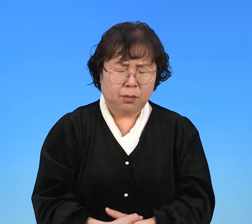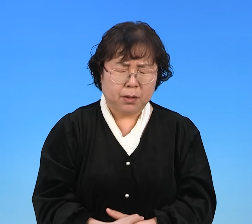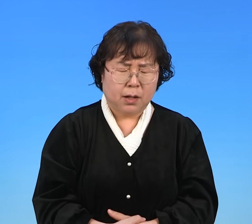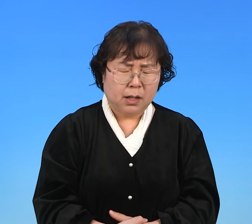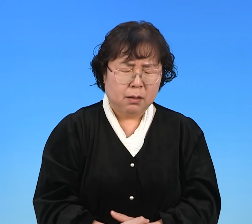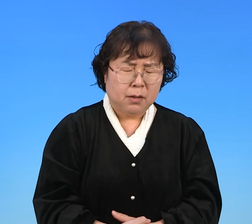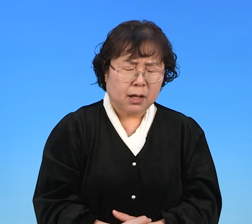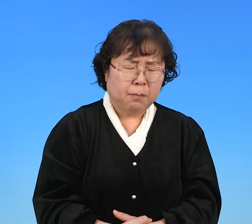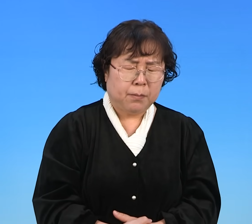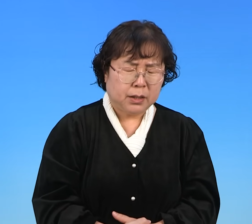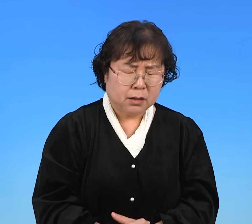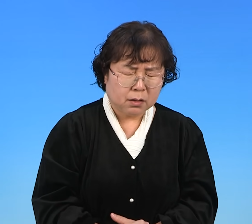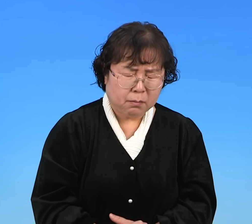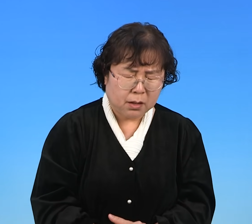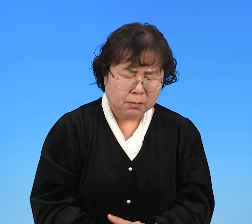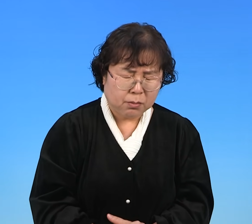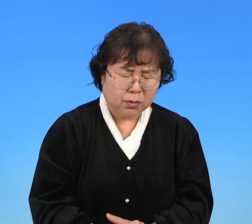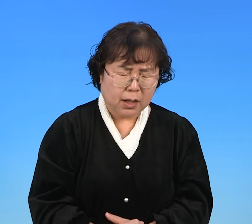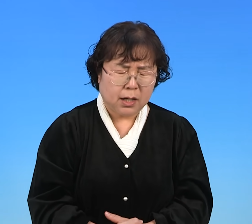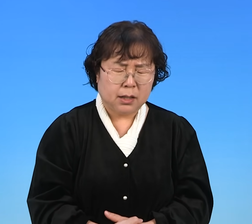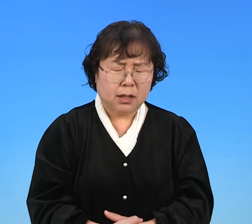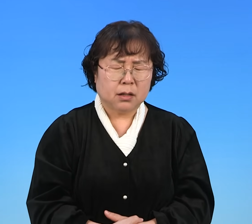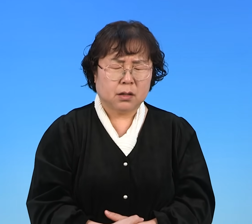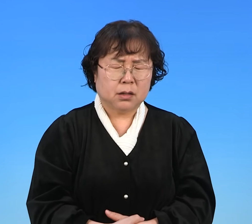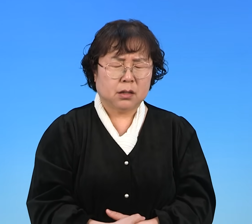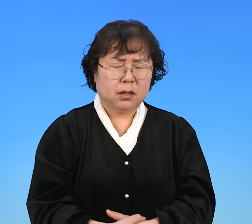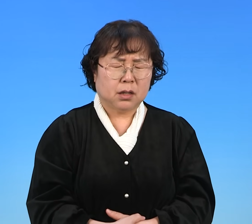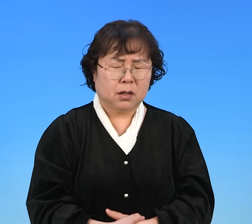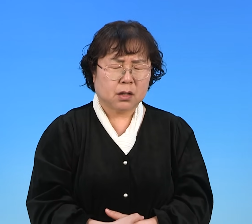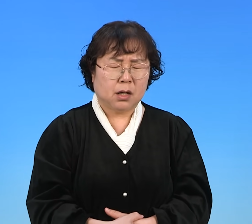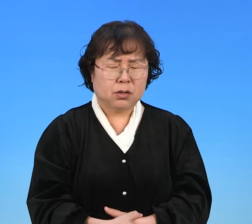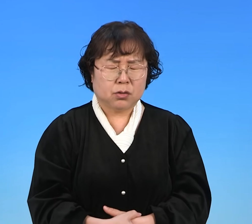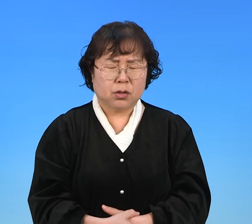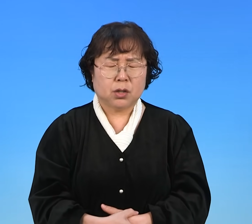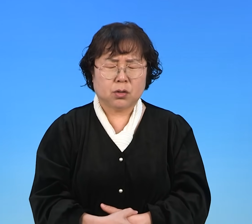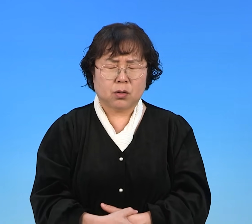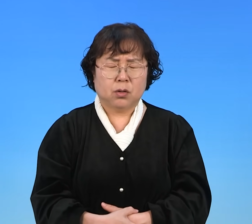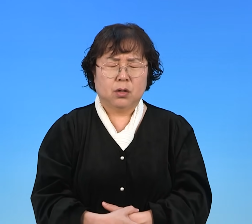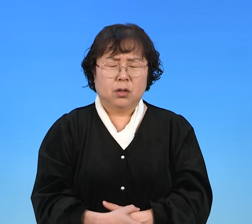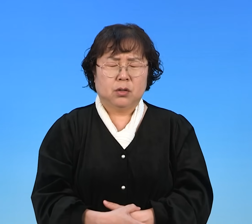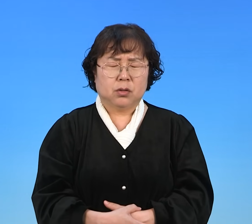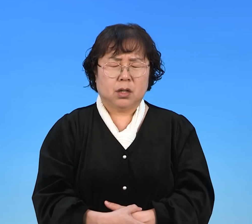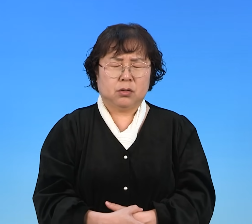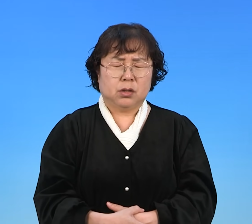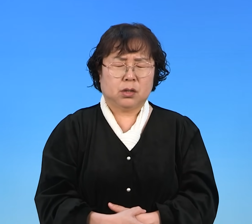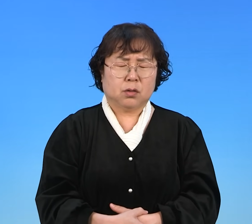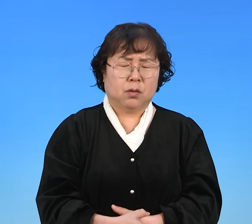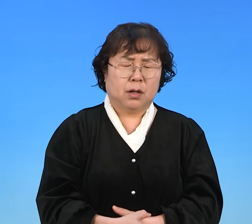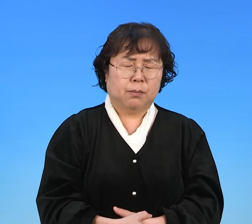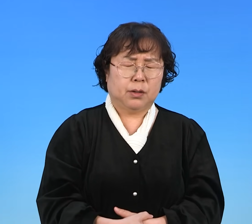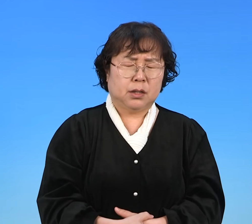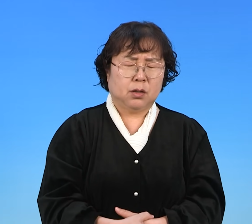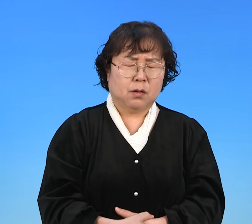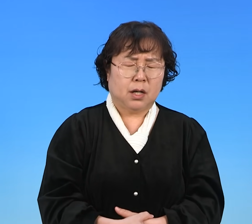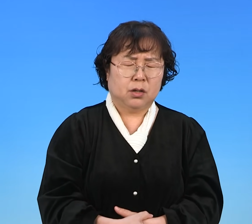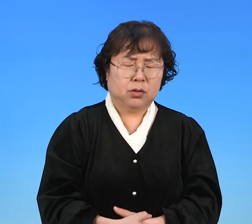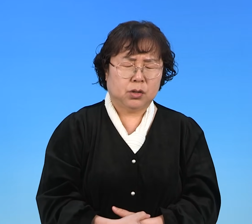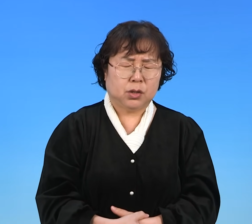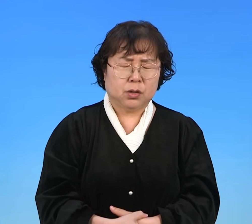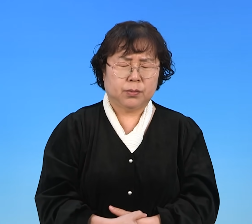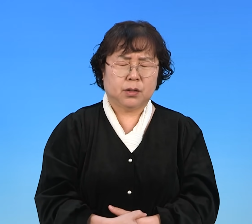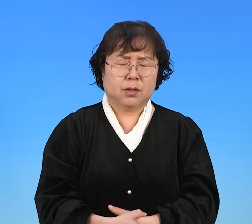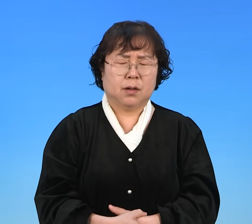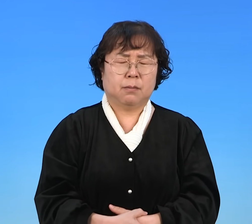인생의 중심과 기준을 하나님께 돌려드리며 찬양과 감사로 세워지며 나아갈 수 있는 우리의 삶이 될 수 있도록 주여